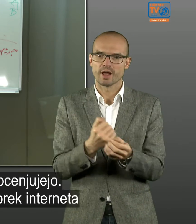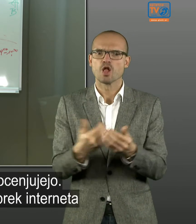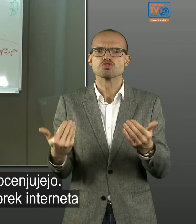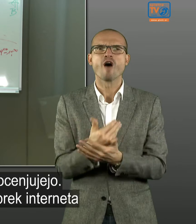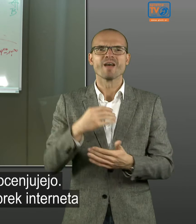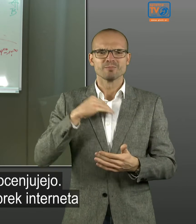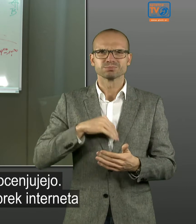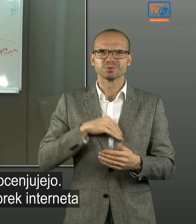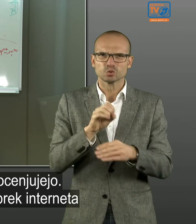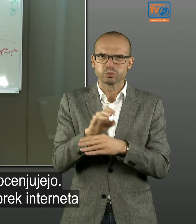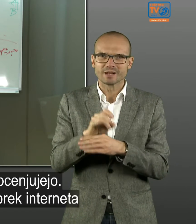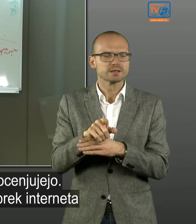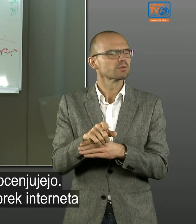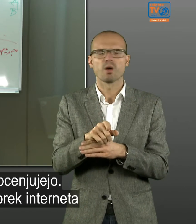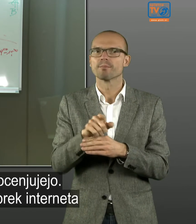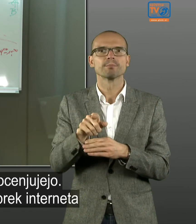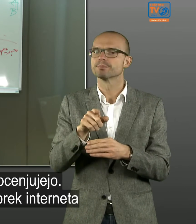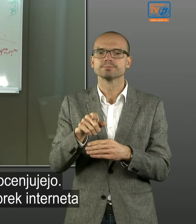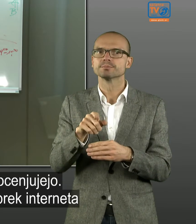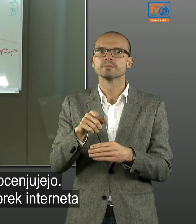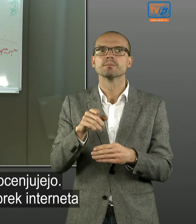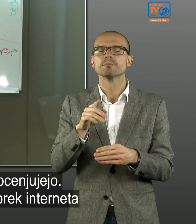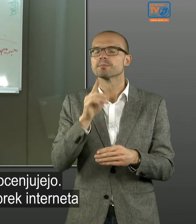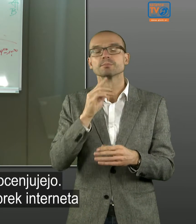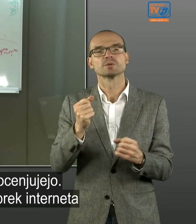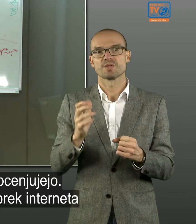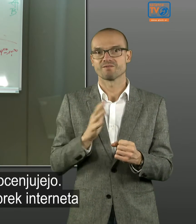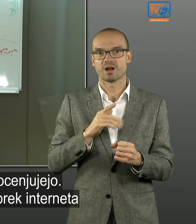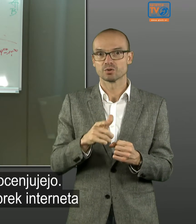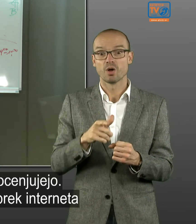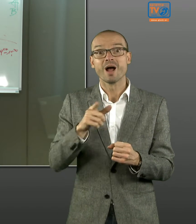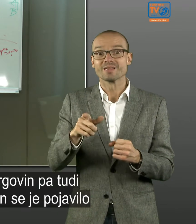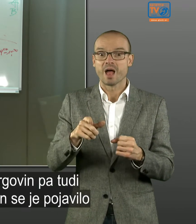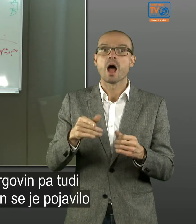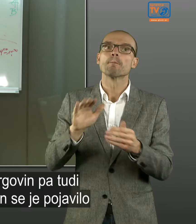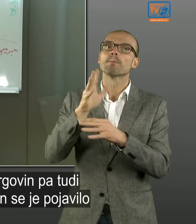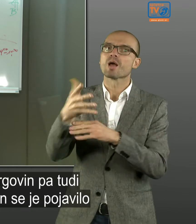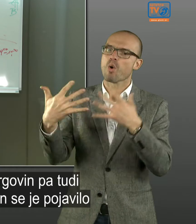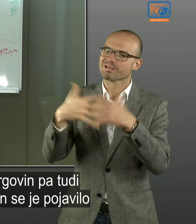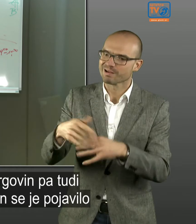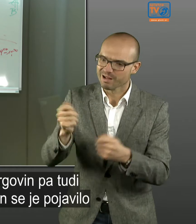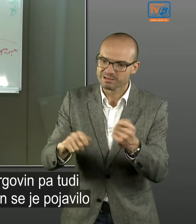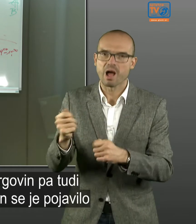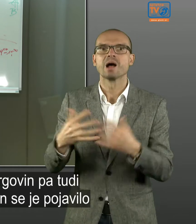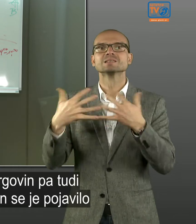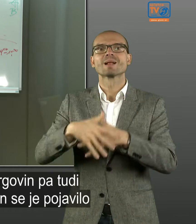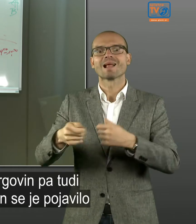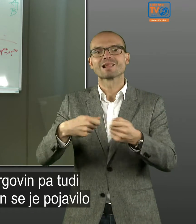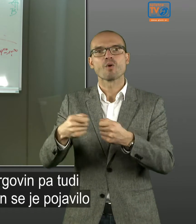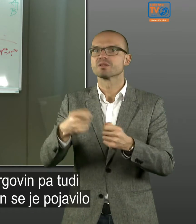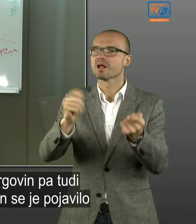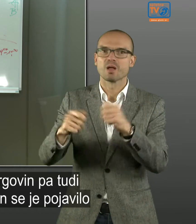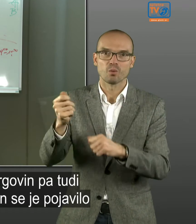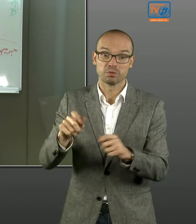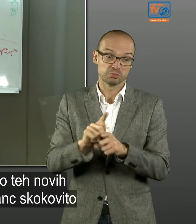substance, ki pa se močno podcenjujejo. Te snovi lahko nabavimo preko interneta ali pa preko spletnih trgovin, pa tudi kar nekaj drugih